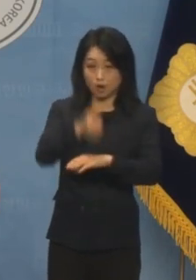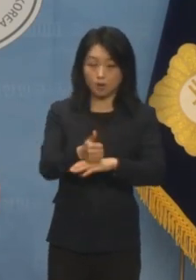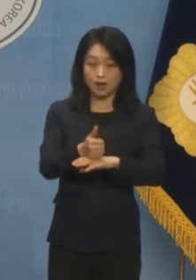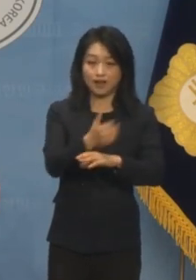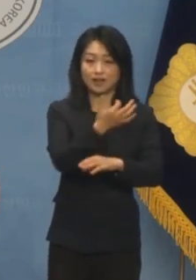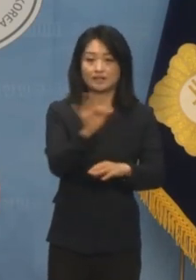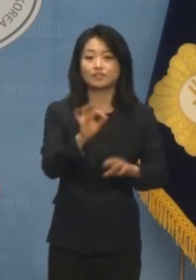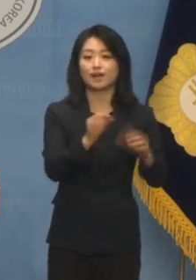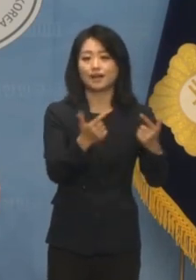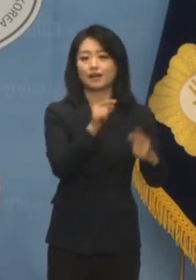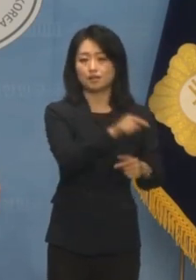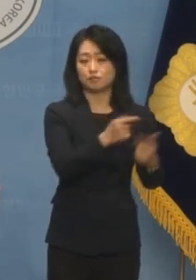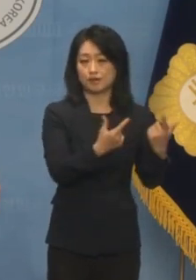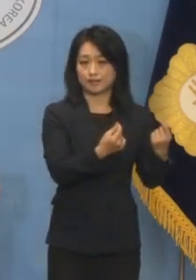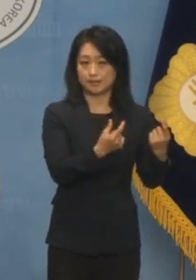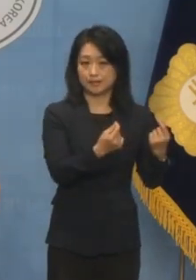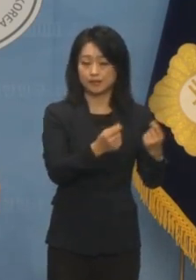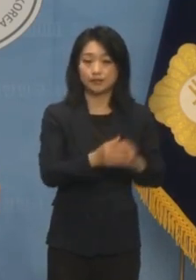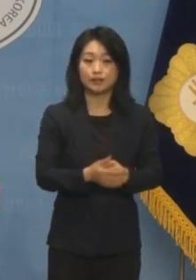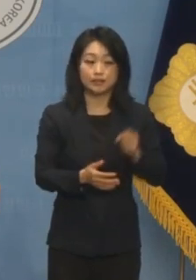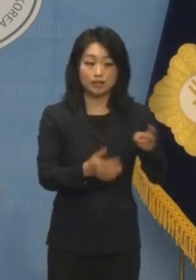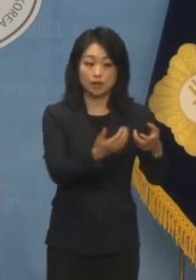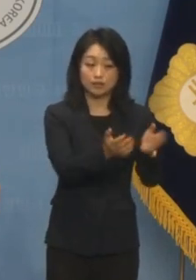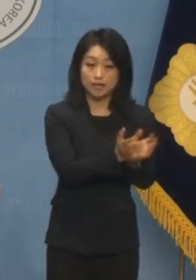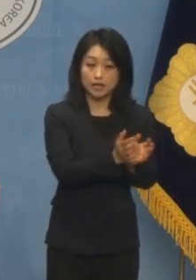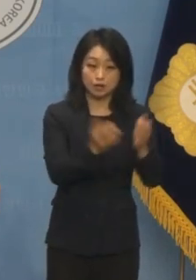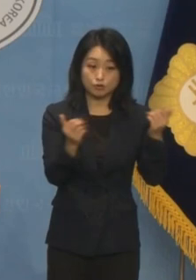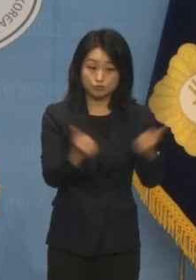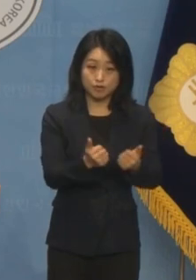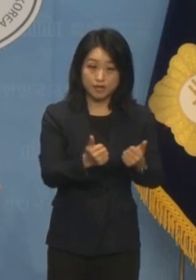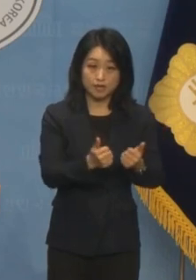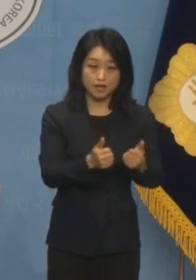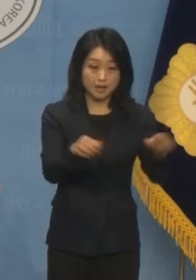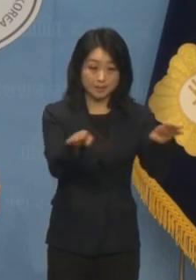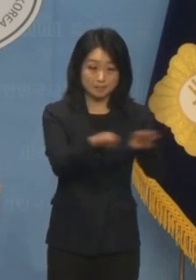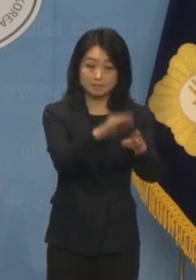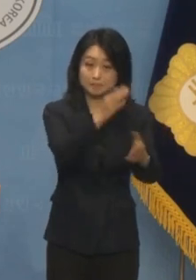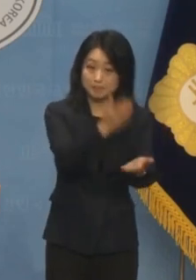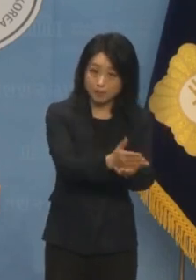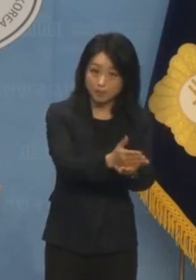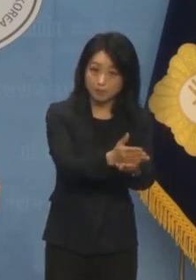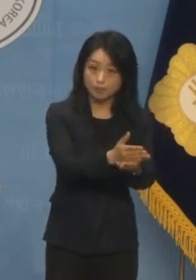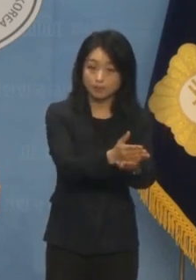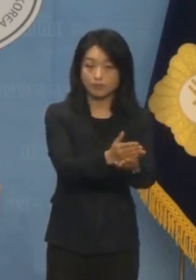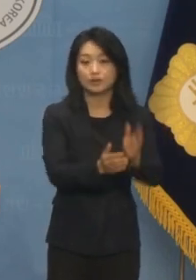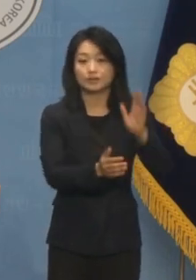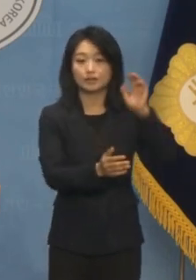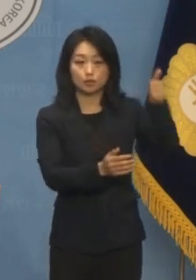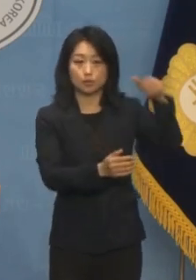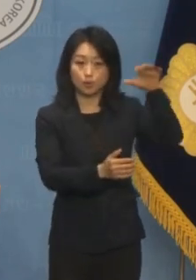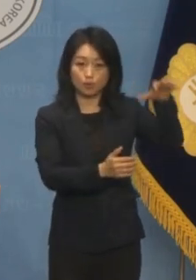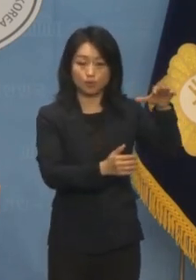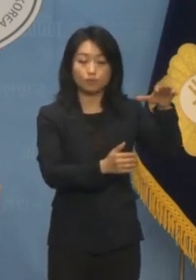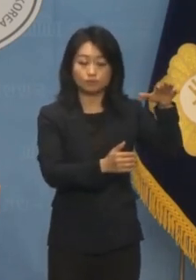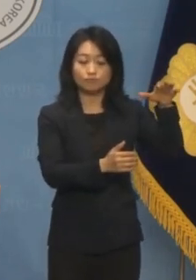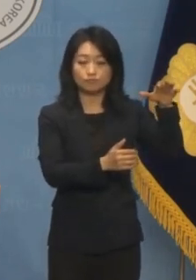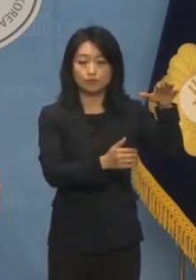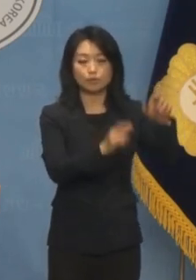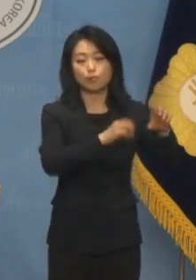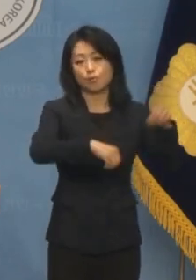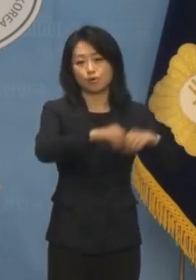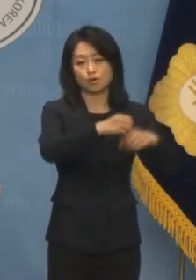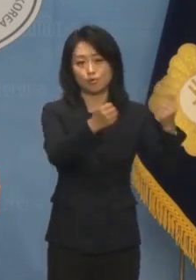지금 여당이 보이콧해야 할 대상은 국회가 아니라 용산입니다. 국민의힘 의원들을 뽑은 건